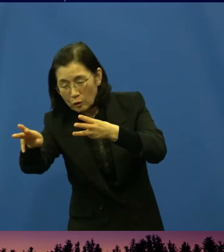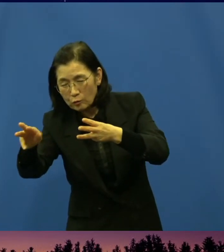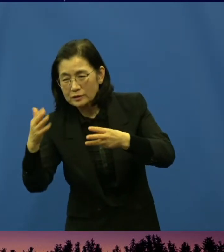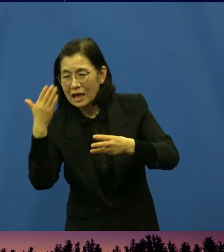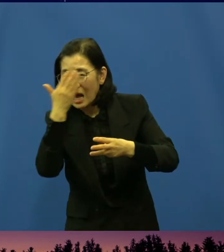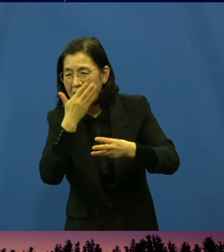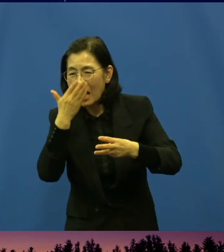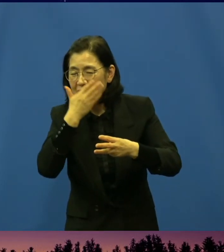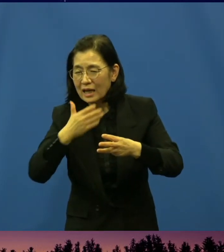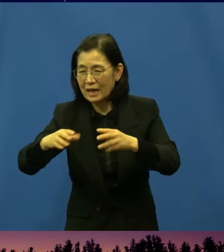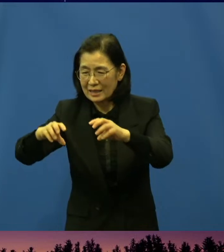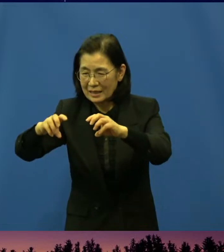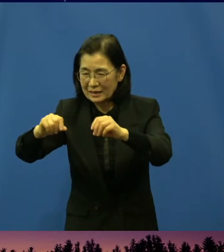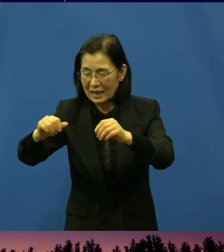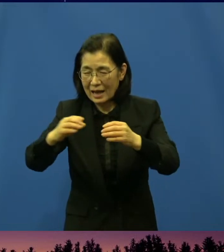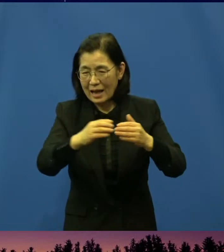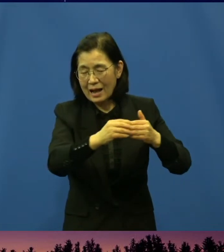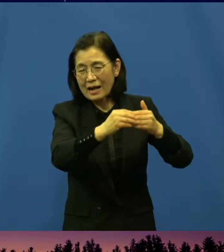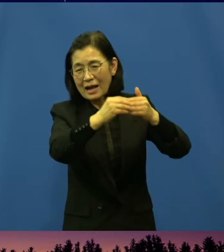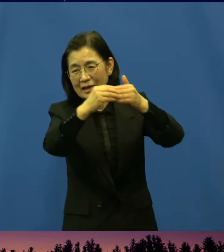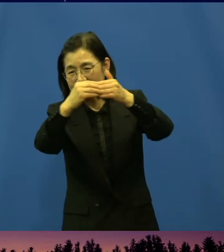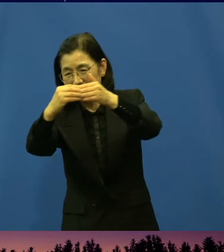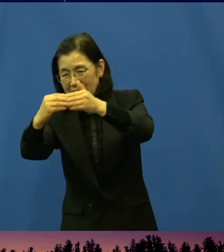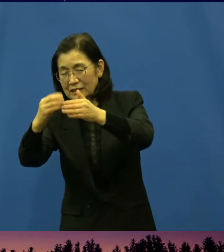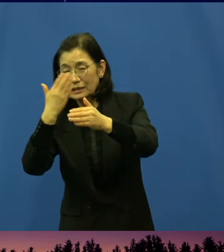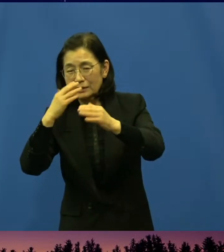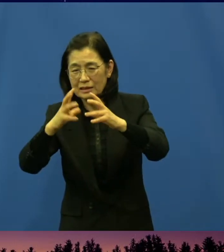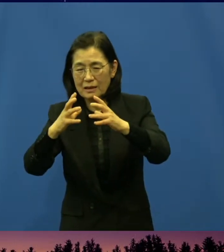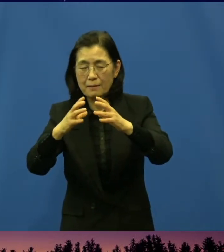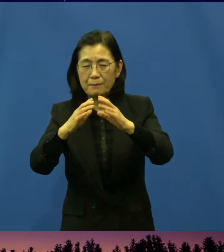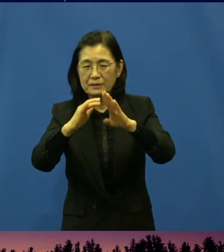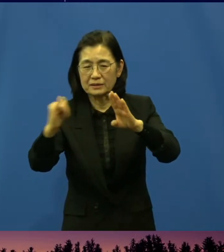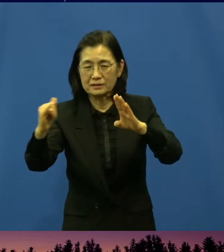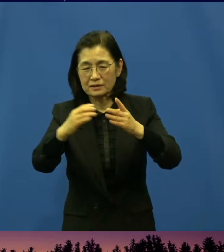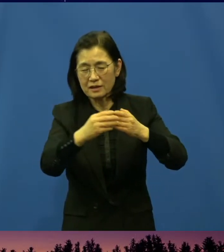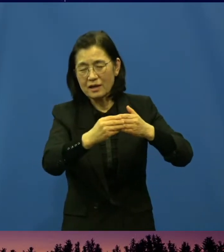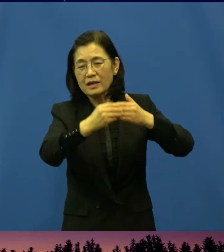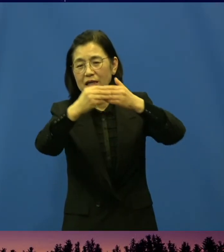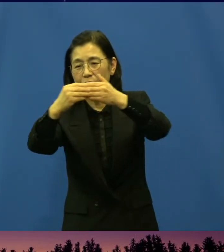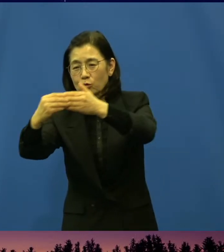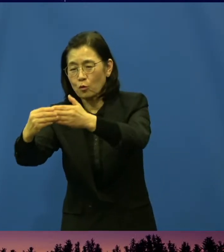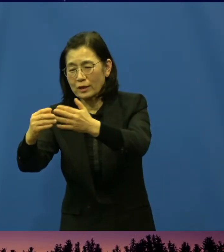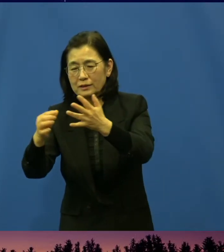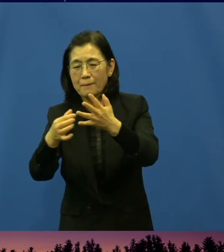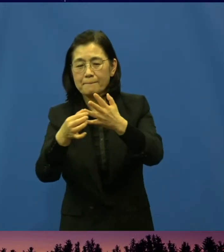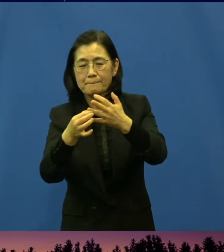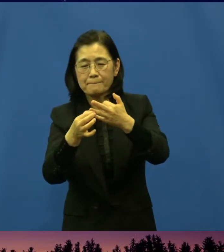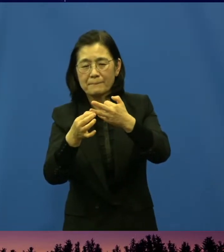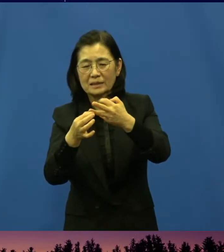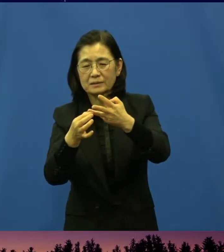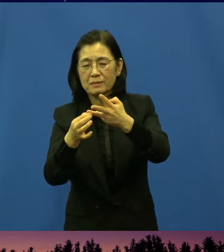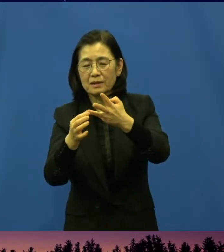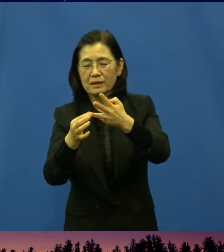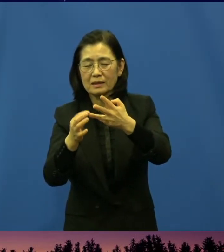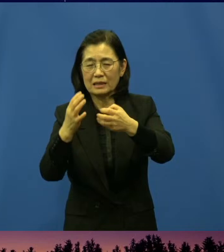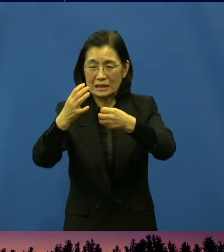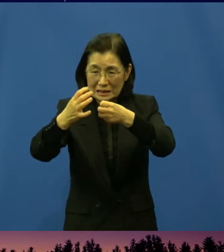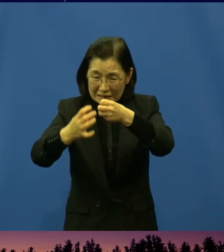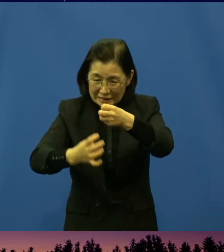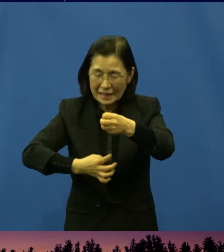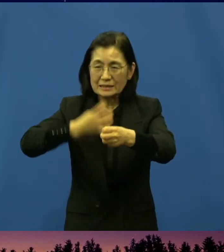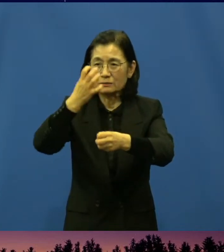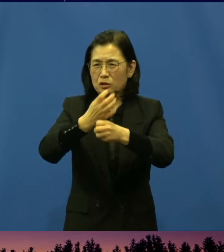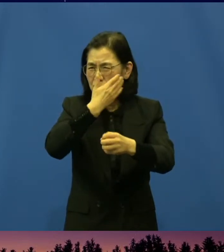입구까지 백성들을 이끌어낸 그 시간, 이 마지막 시간이 중요한 거죠. 불타는 가시들기 가운데